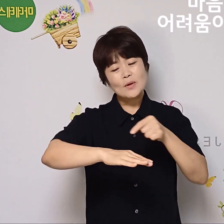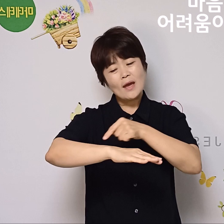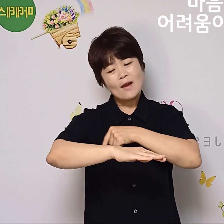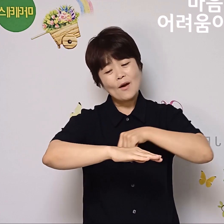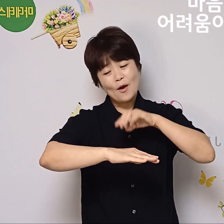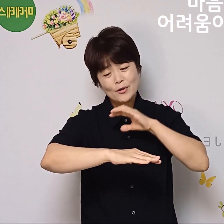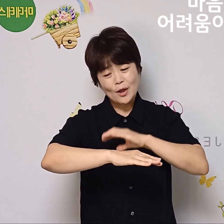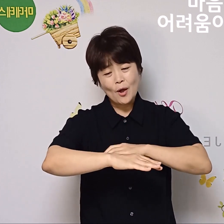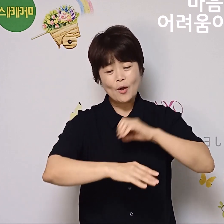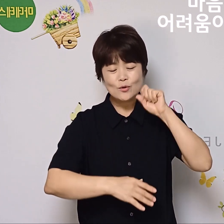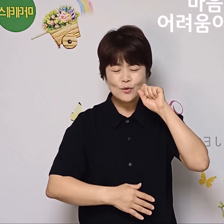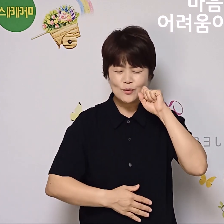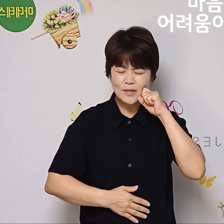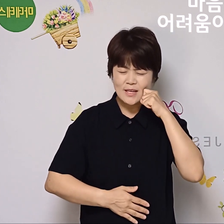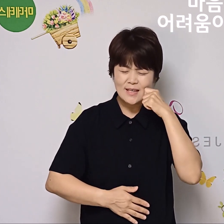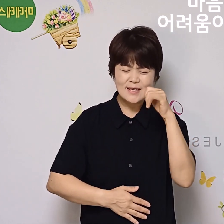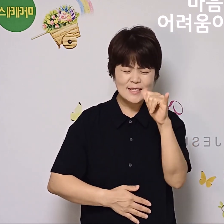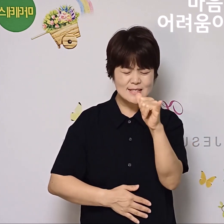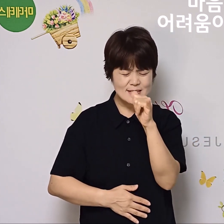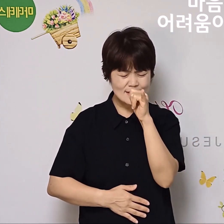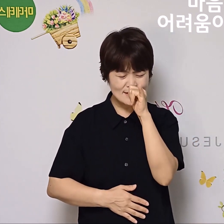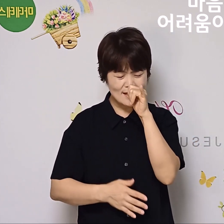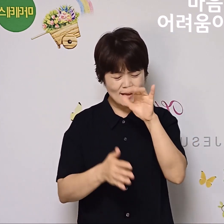마음속에 어려움이 있을 때